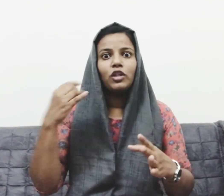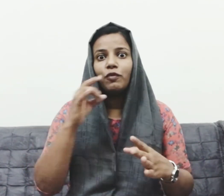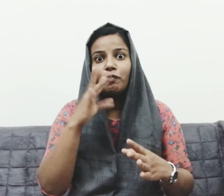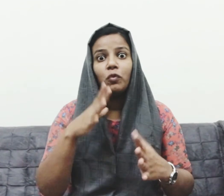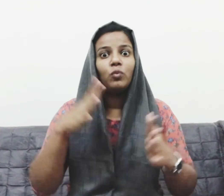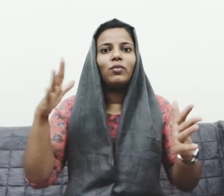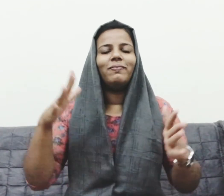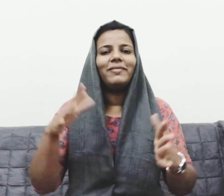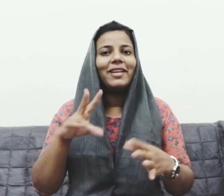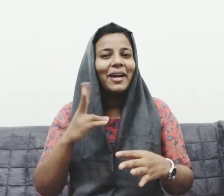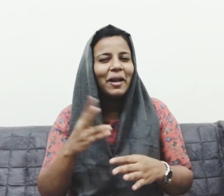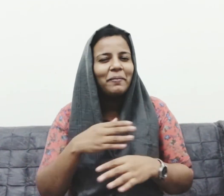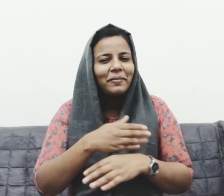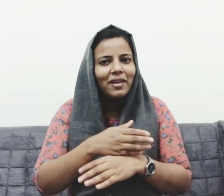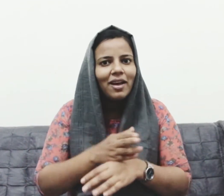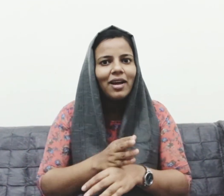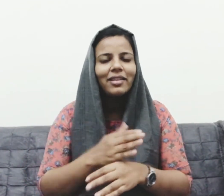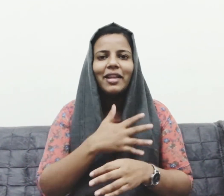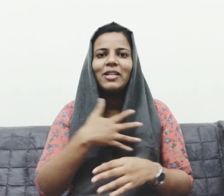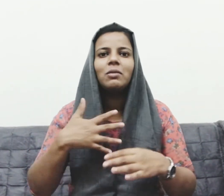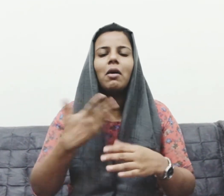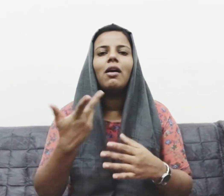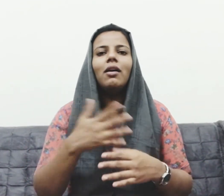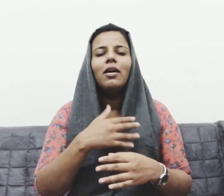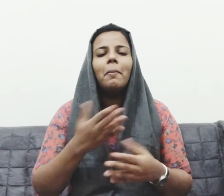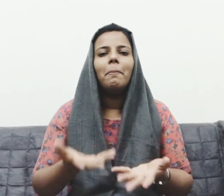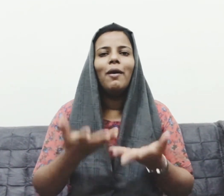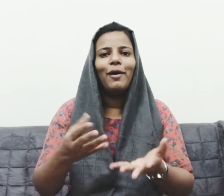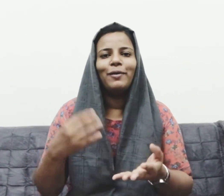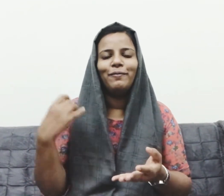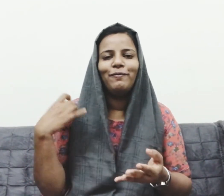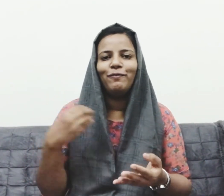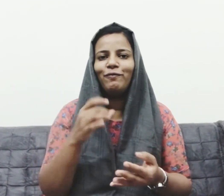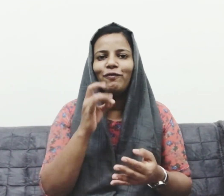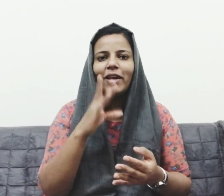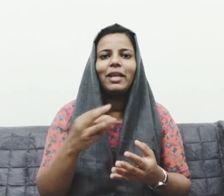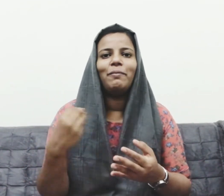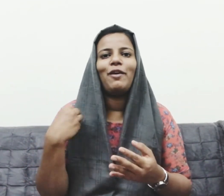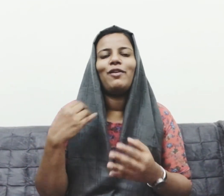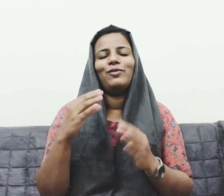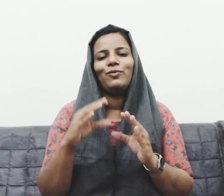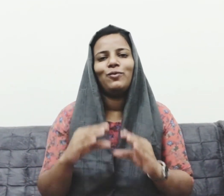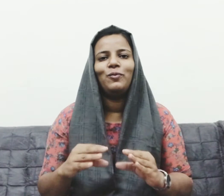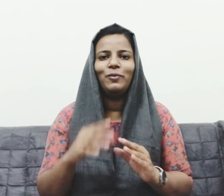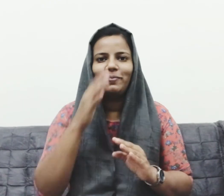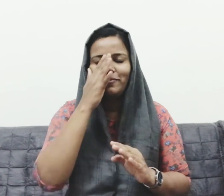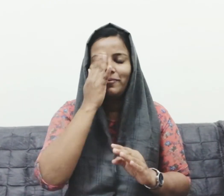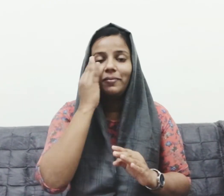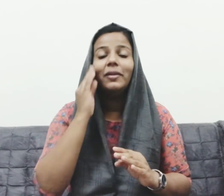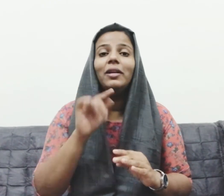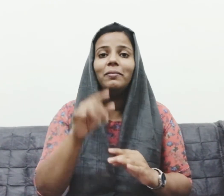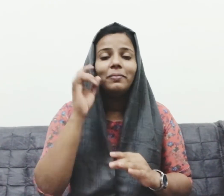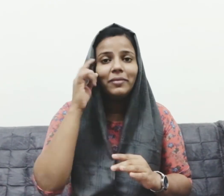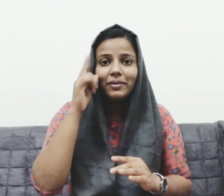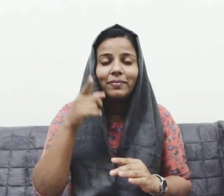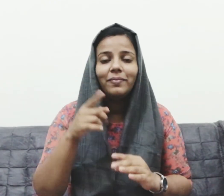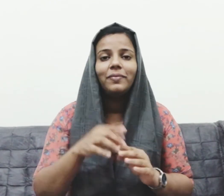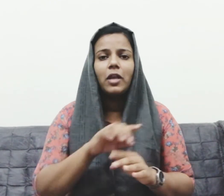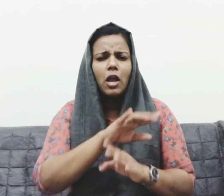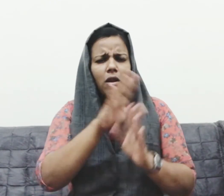മുറിവുകൾ കുറയും, വേദനകൾ കുറയും, ഭാരങ്ങൾ കുറയും. ഇത് സമാധാനത്തിൽ നിലനിൽക്കുവാനിട വരും. അതുകൊണ്ട് കഴിവതും എല്ലാവരോടും